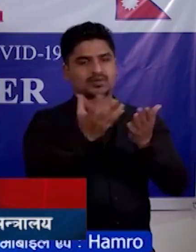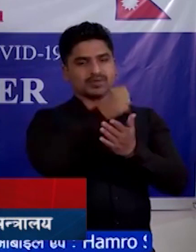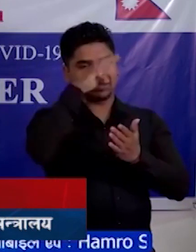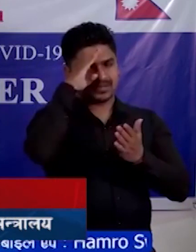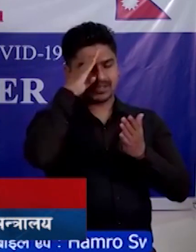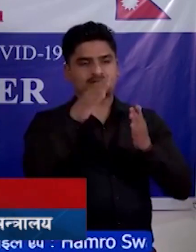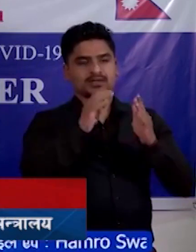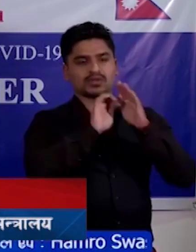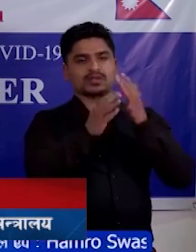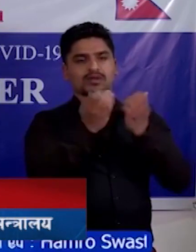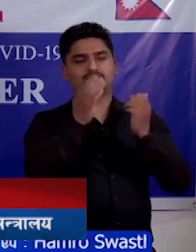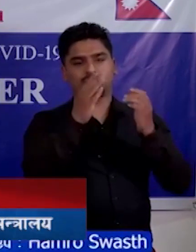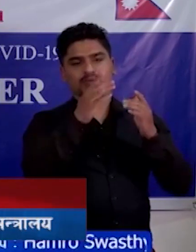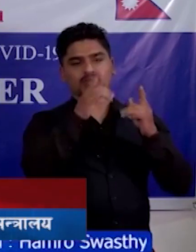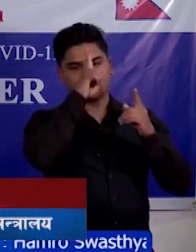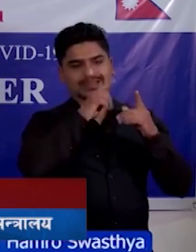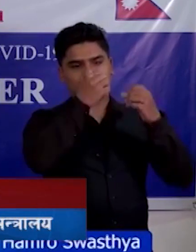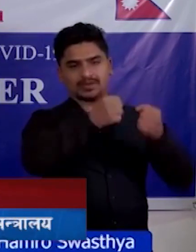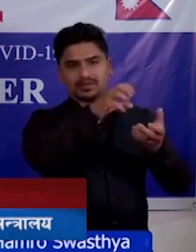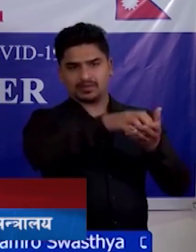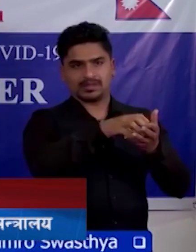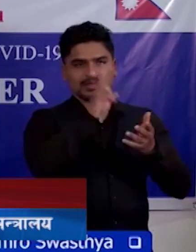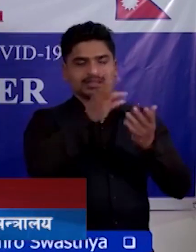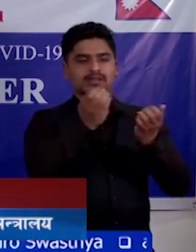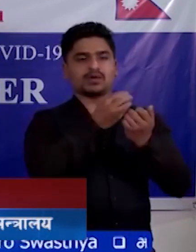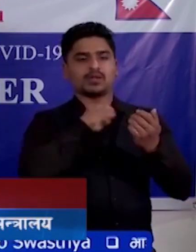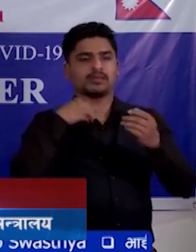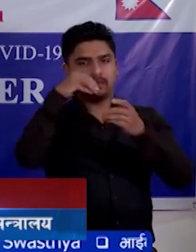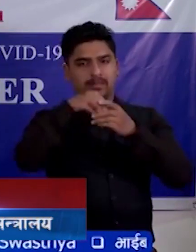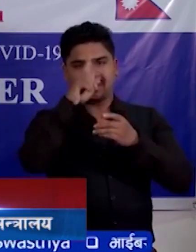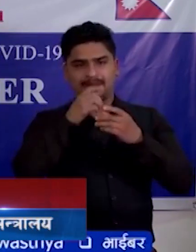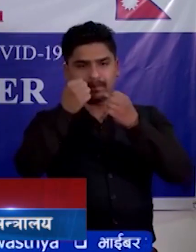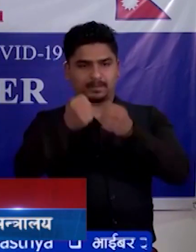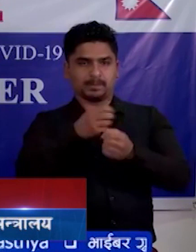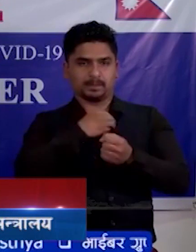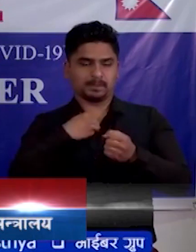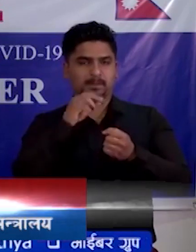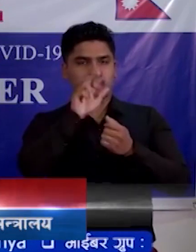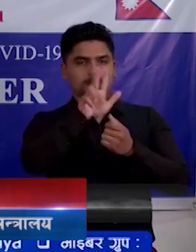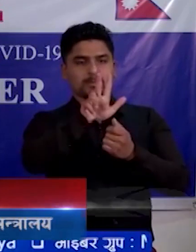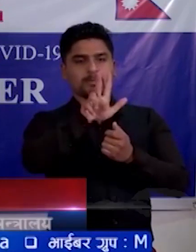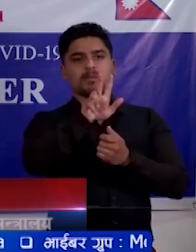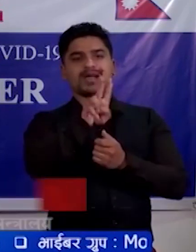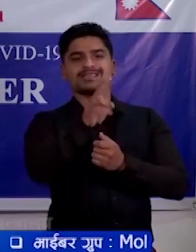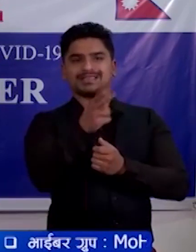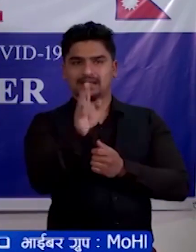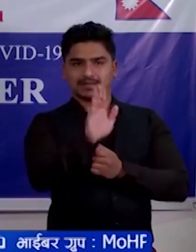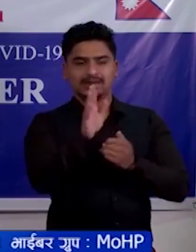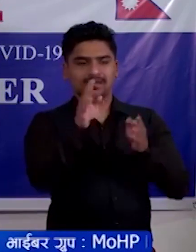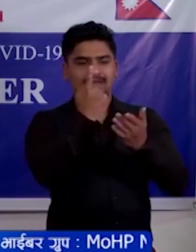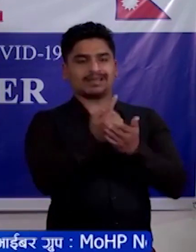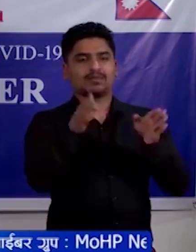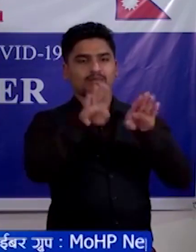गरेका क्वारेन्टाइनमा त्यसै गरी आइसोलेसनमा रहनेहरू जम्मा 82 हुनुहुन्छ। जसमध्ये काठमाडौँ